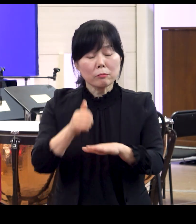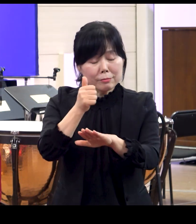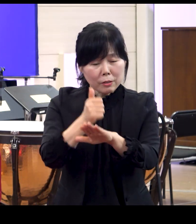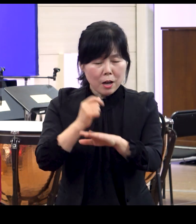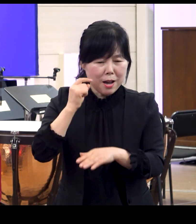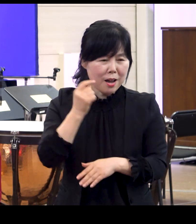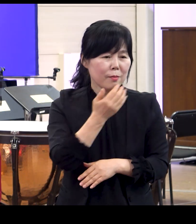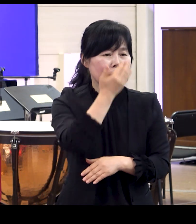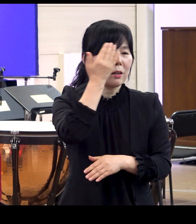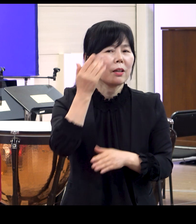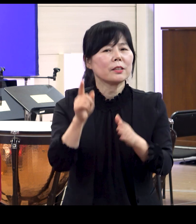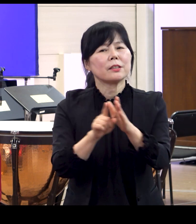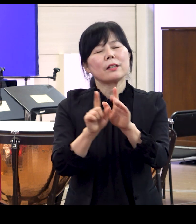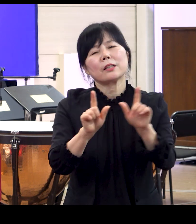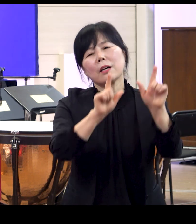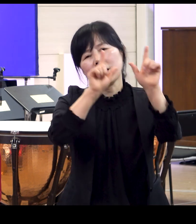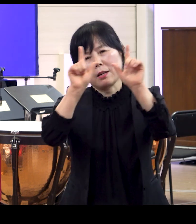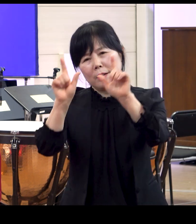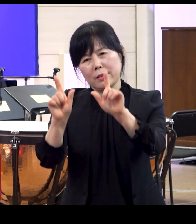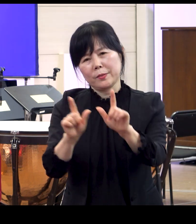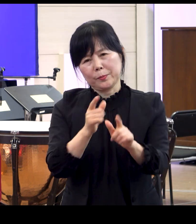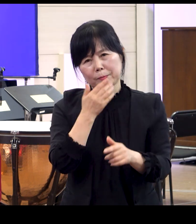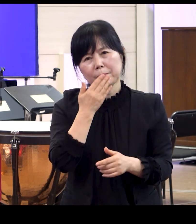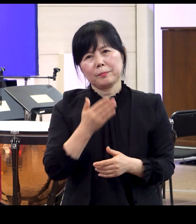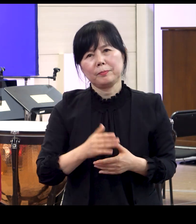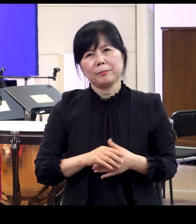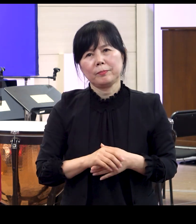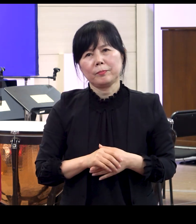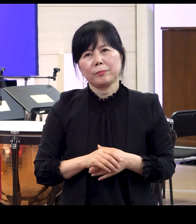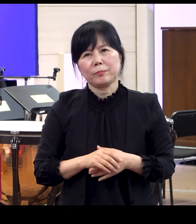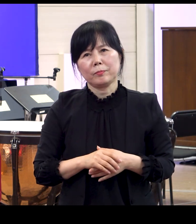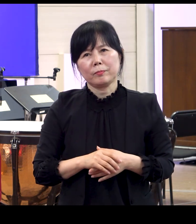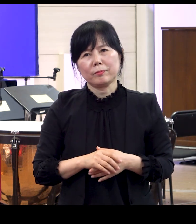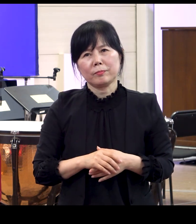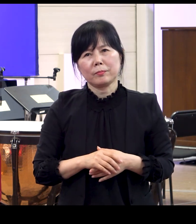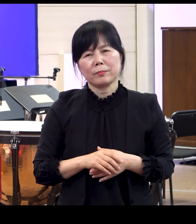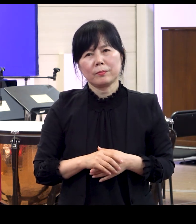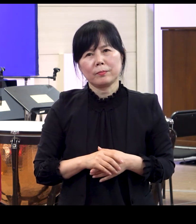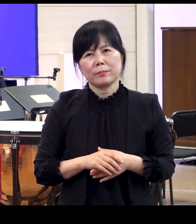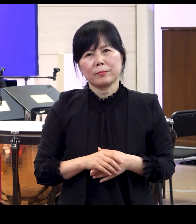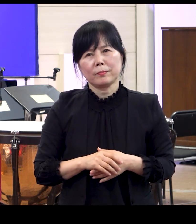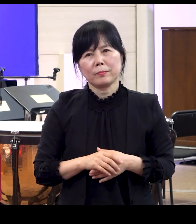그래야 우리가 아름답게 살아갈 수가 있는 거예요.